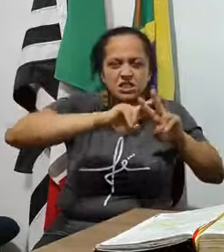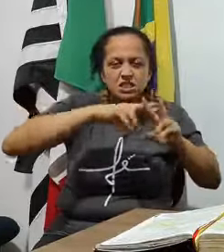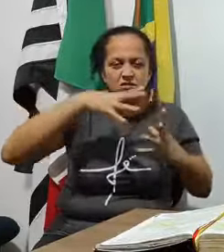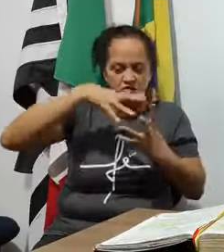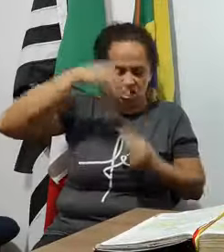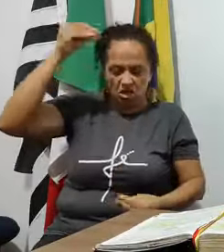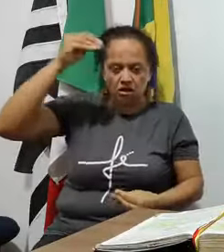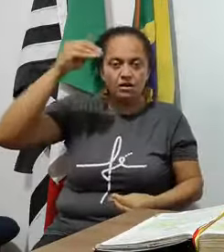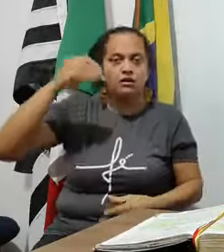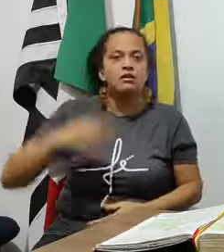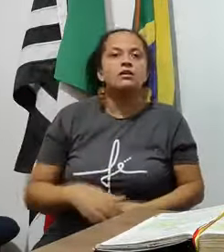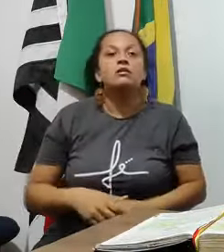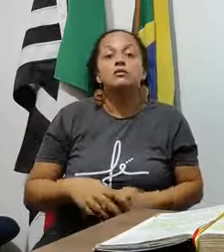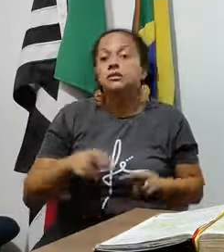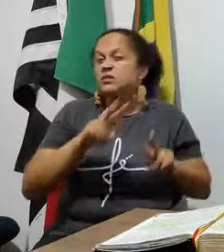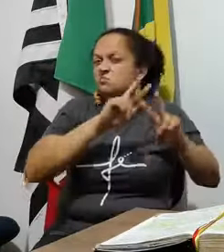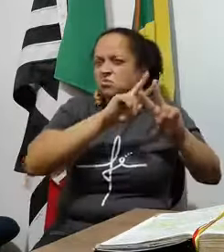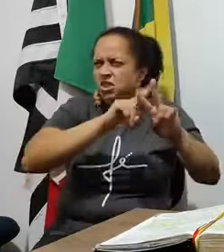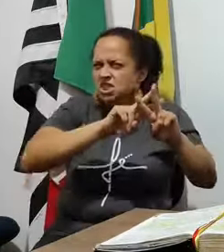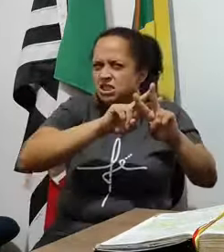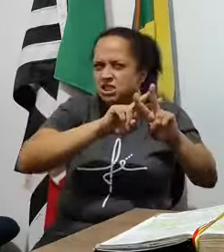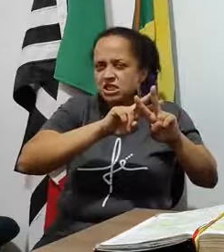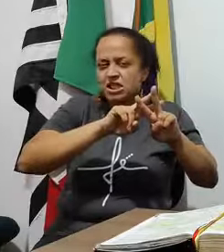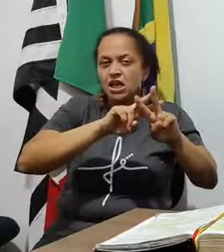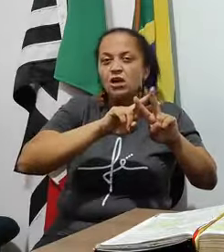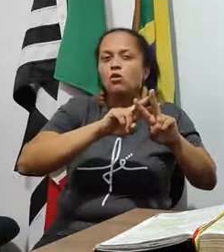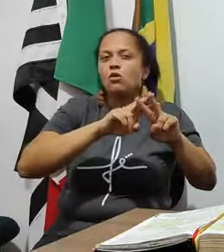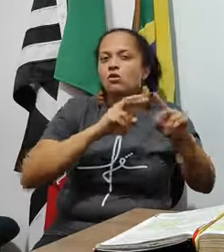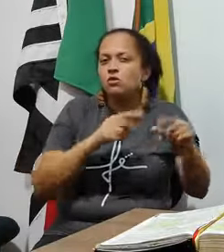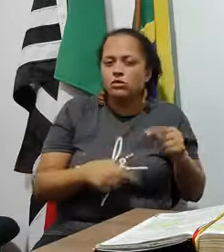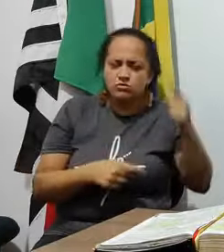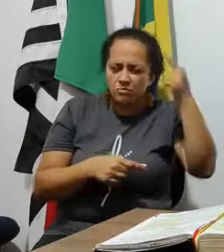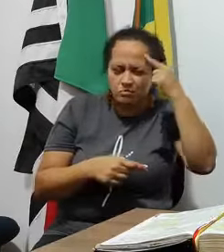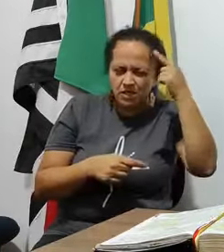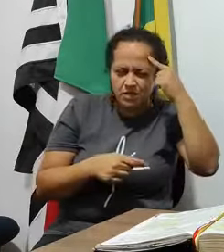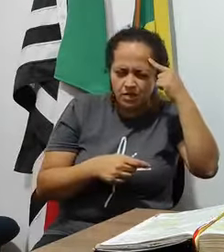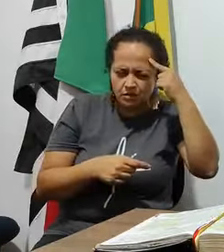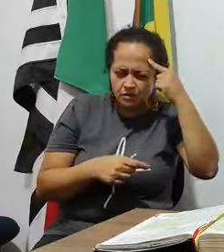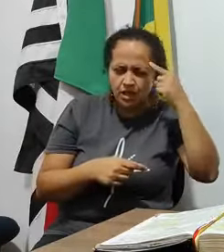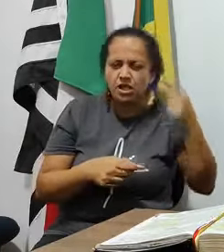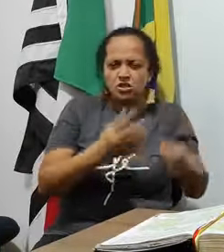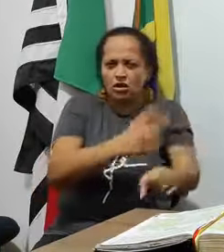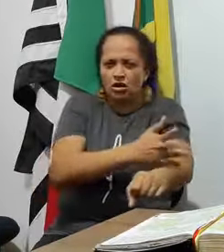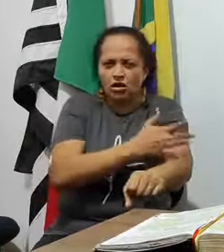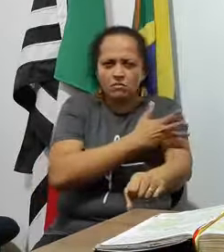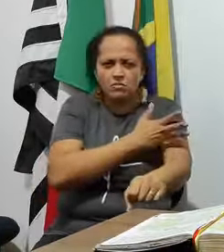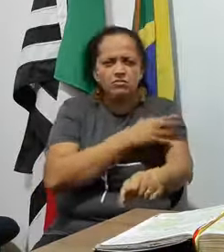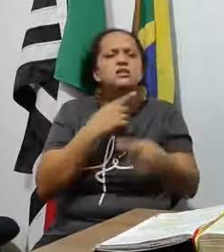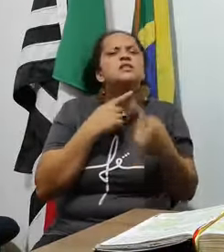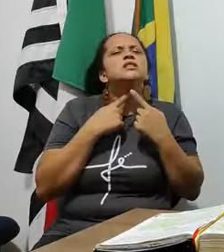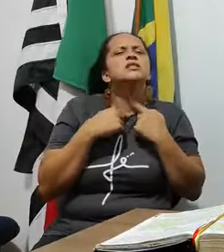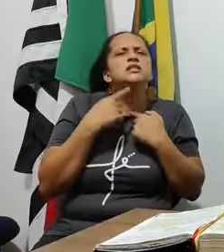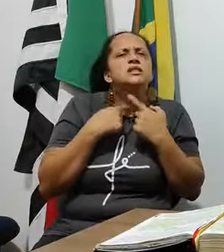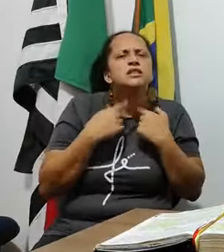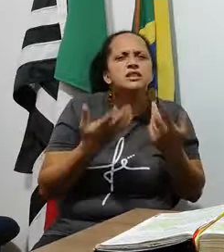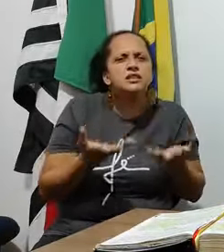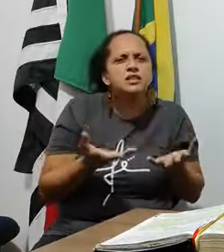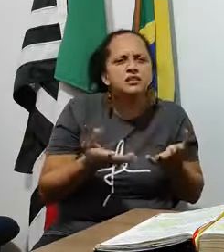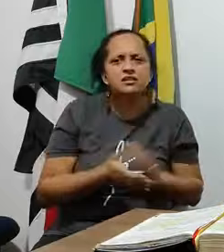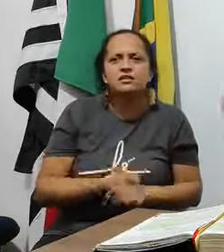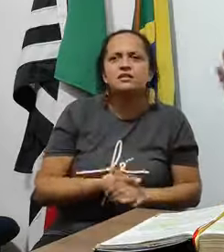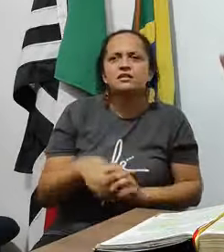ela é caracterizada pelo controle dos pensamentos, das emoções e da vontade, né?